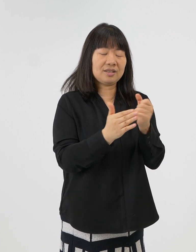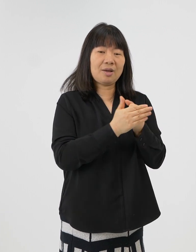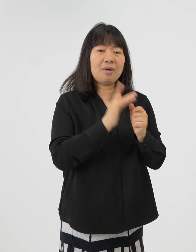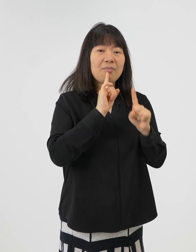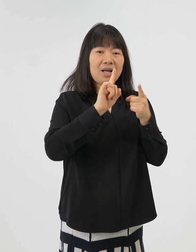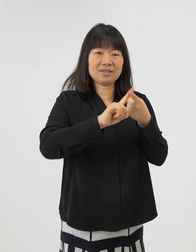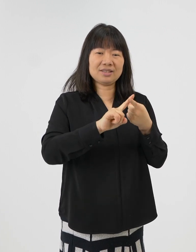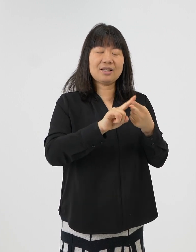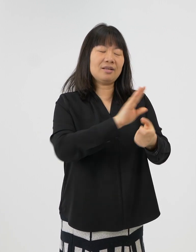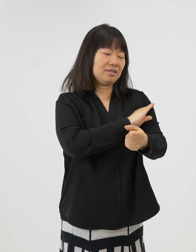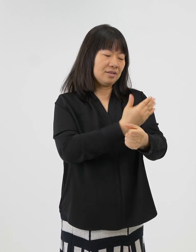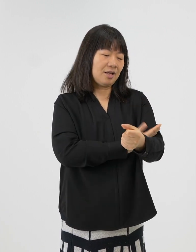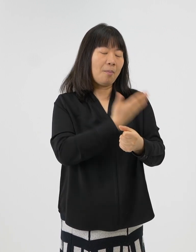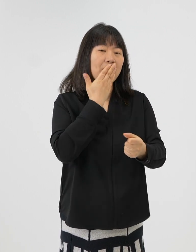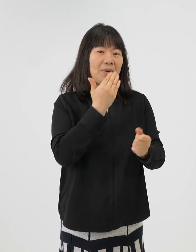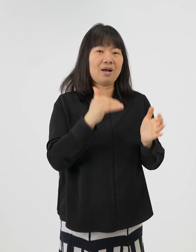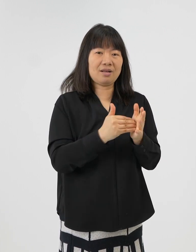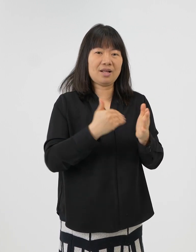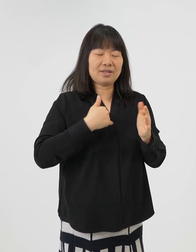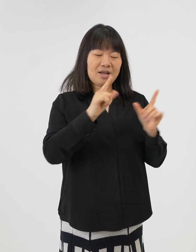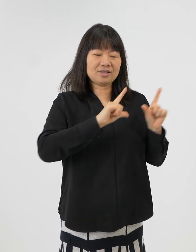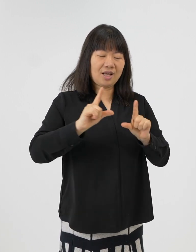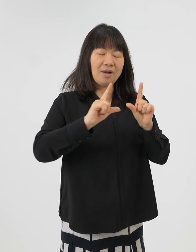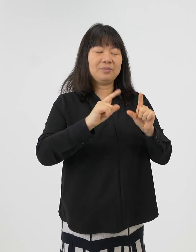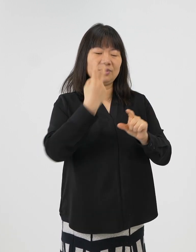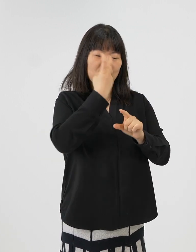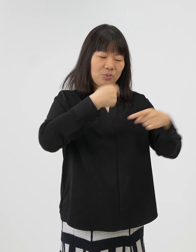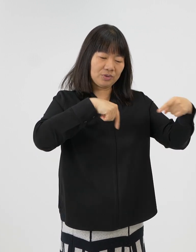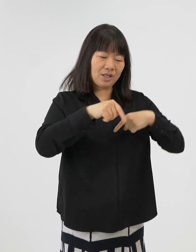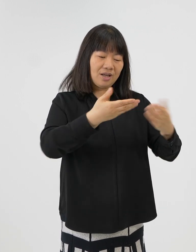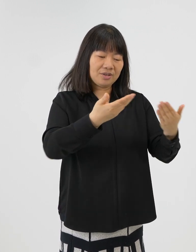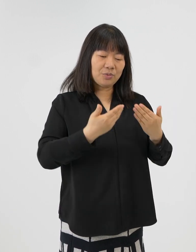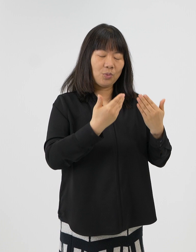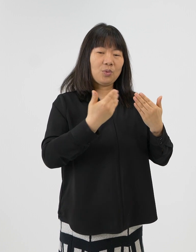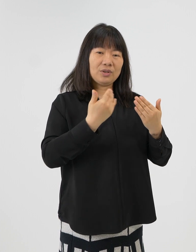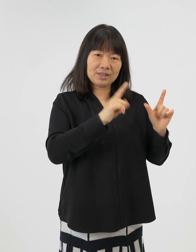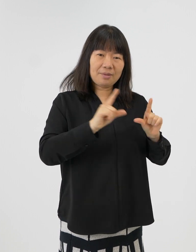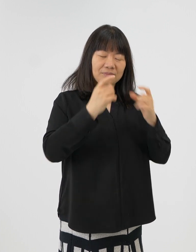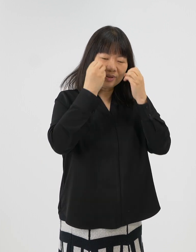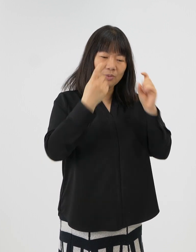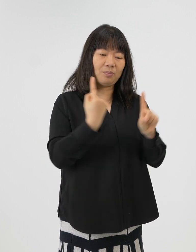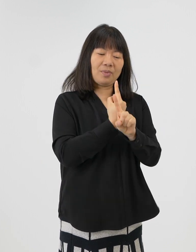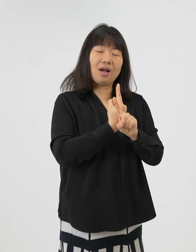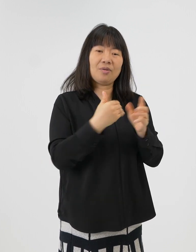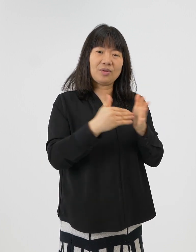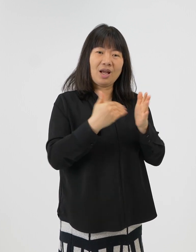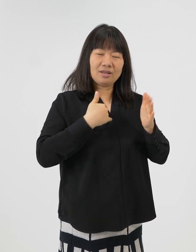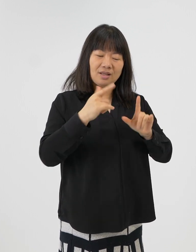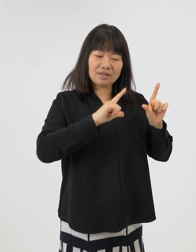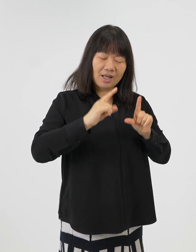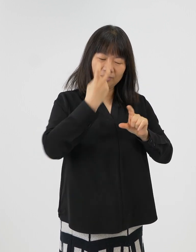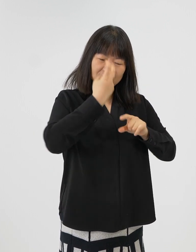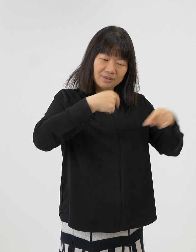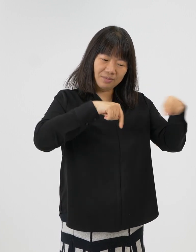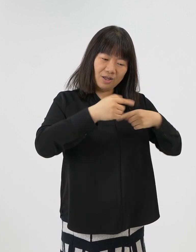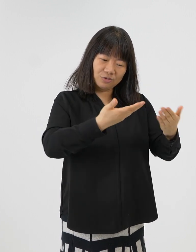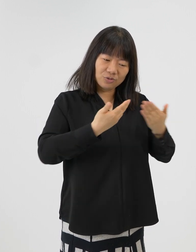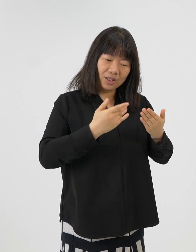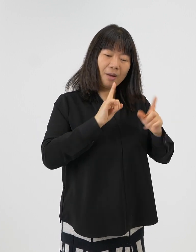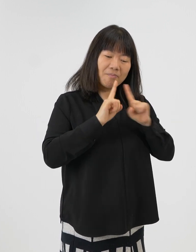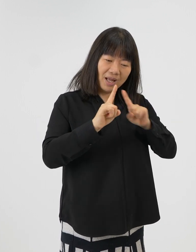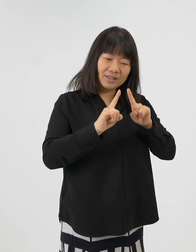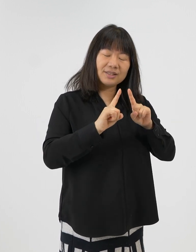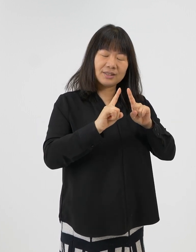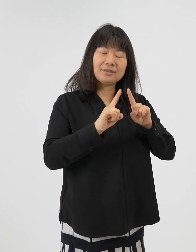말씀 자체가 능력이 있어요. 내 삶을 통치하시고 내 삶을 새롭게 하시고 내 삶을 지배하는 것이 이